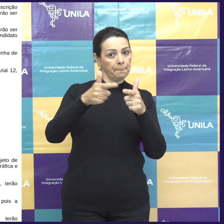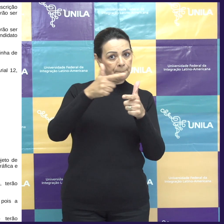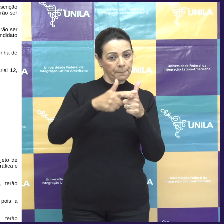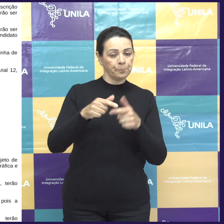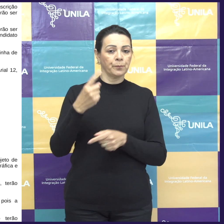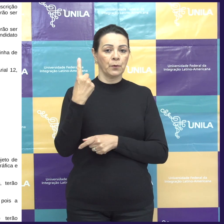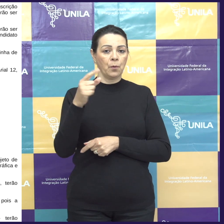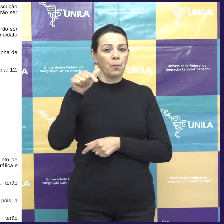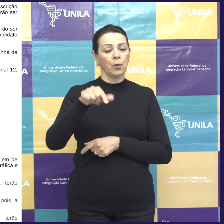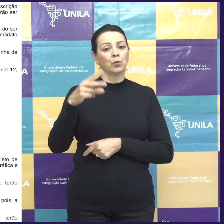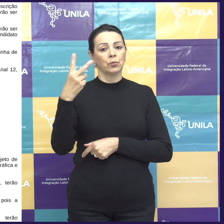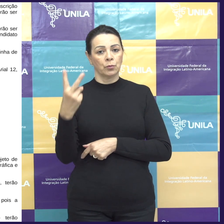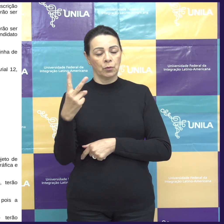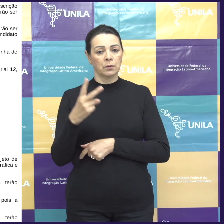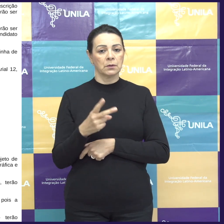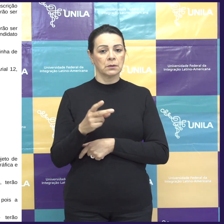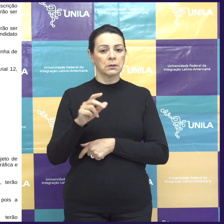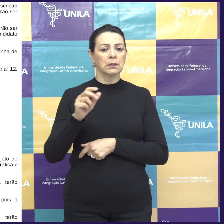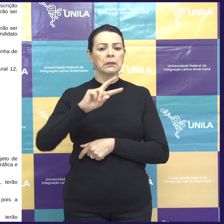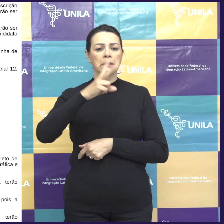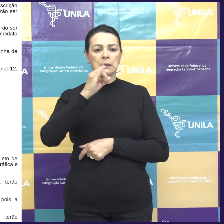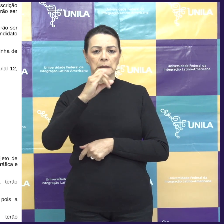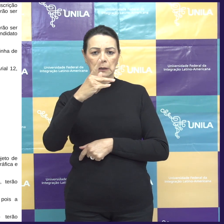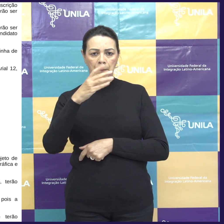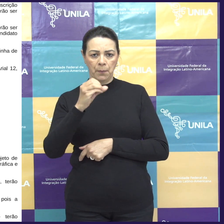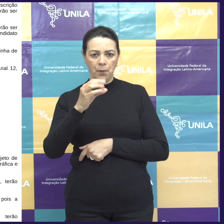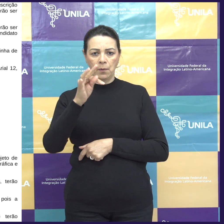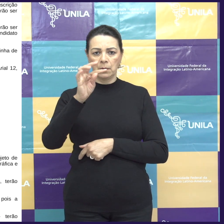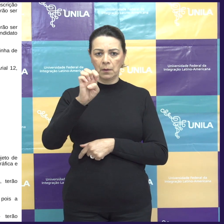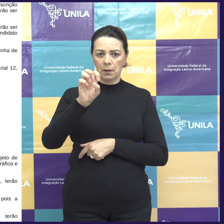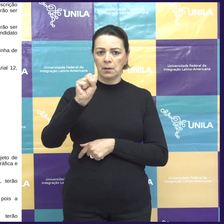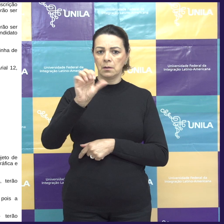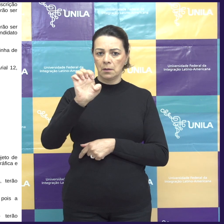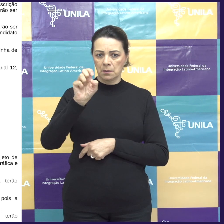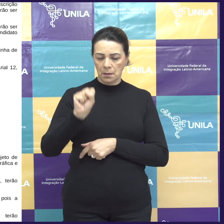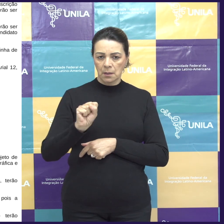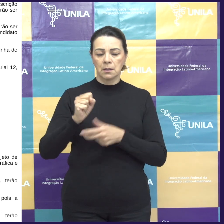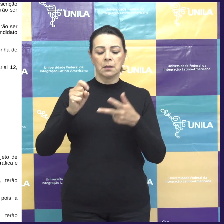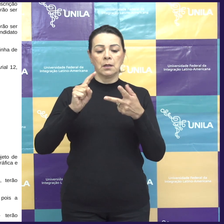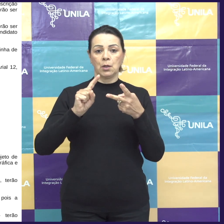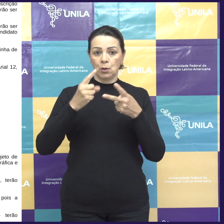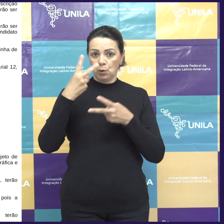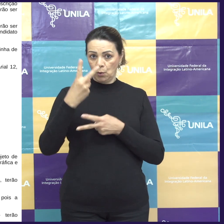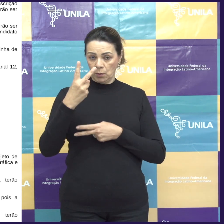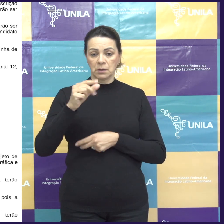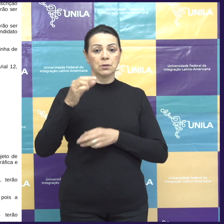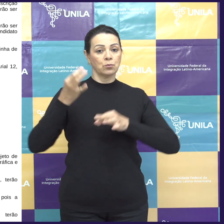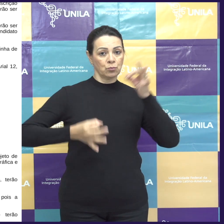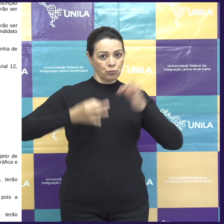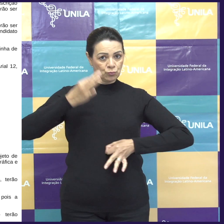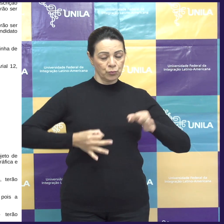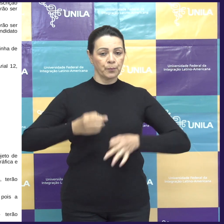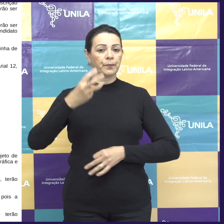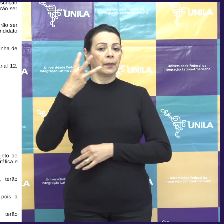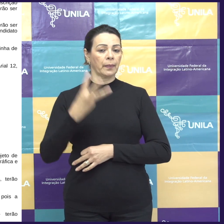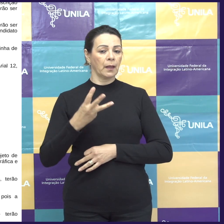Problema. 1.2. Hipóteses. 2. Justificativa. 3.